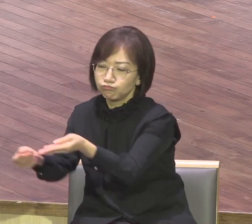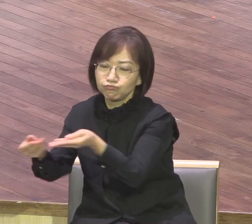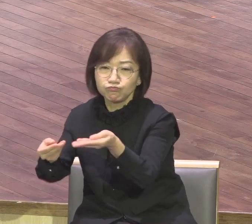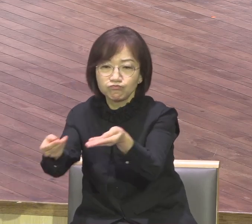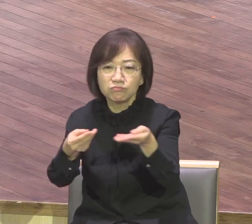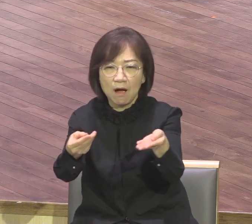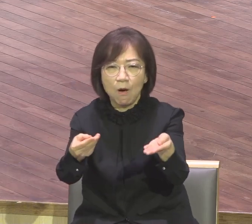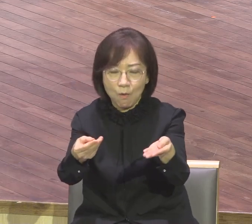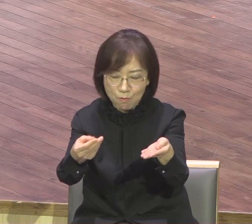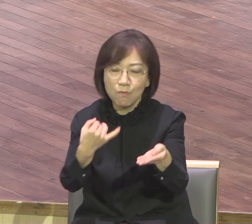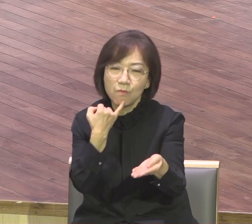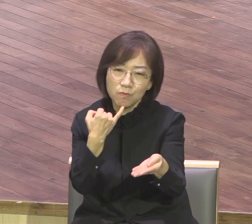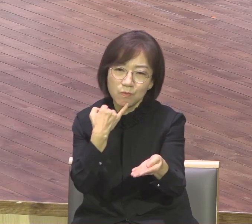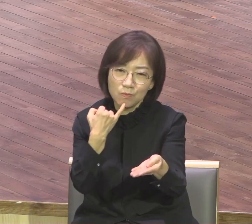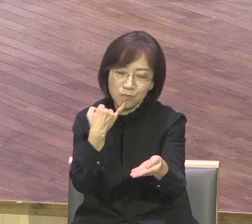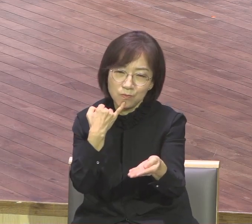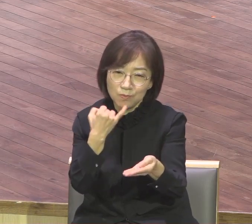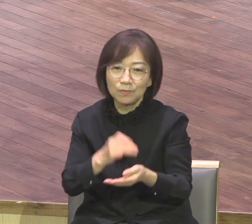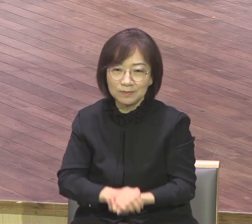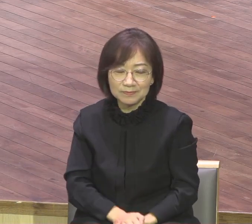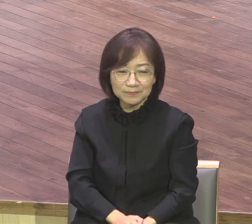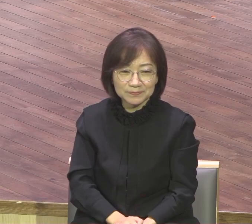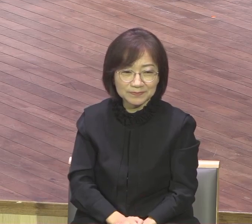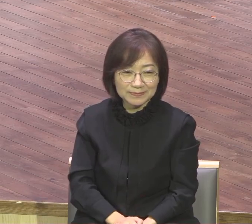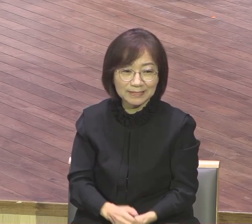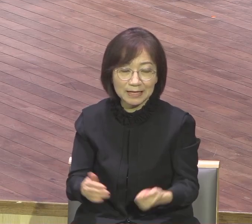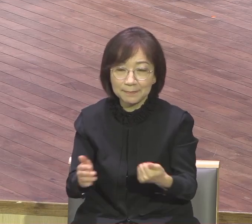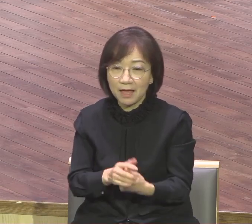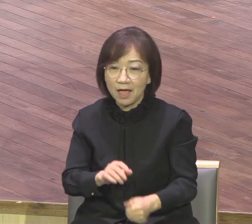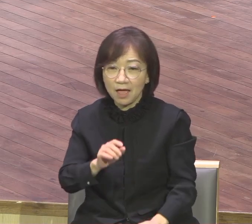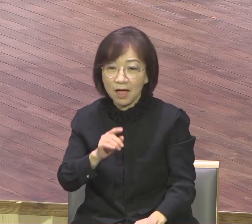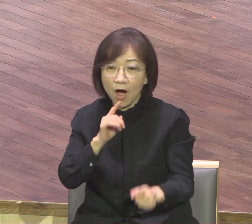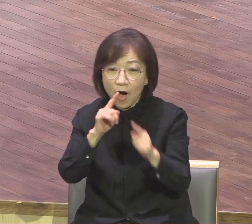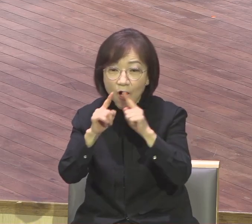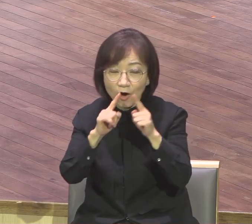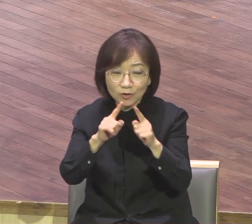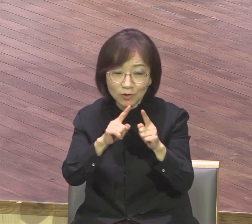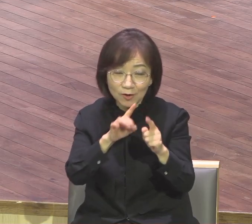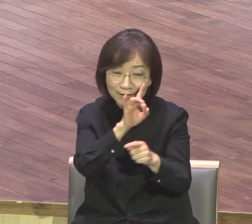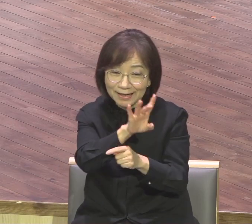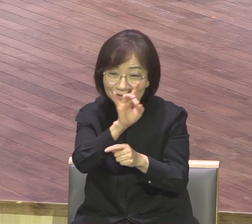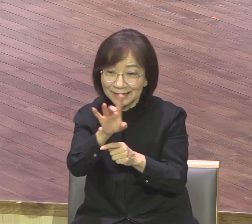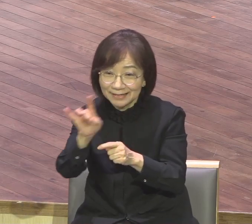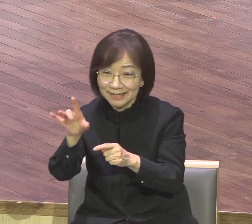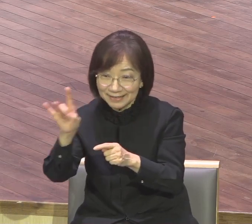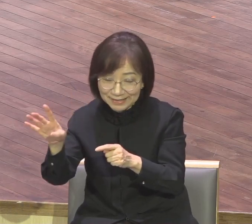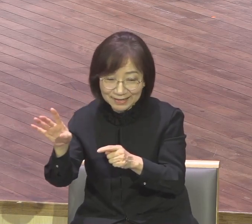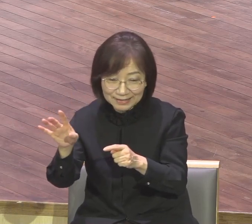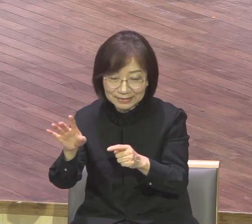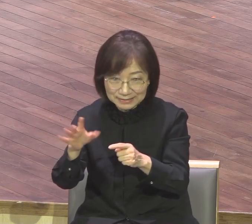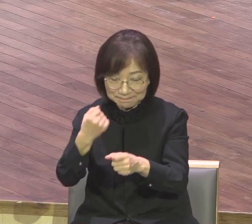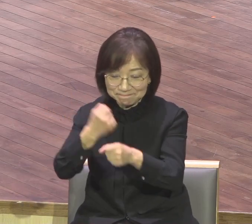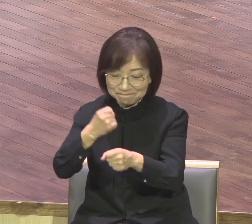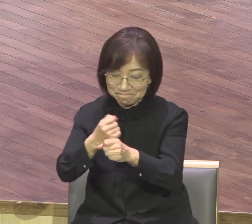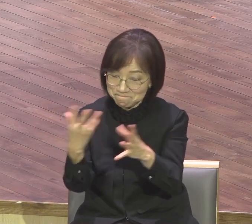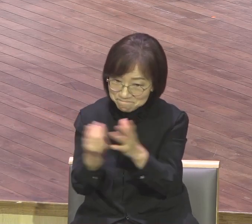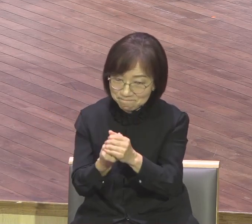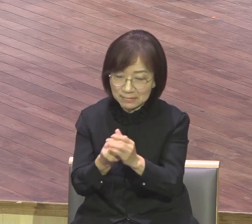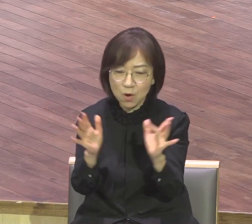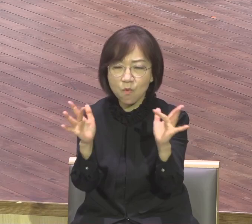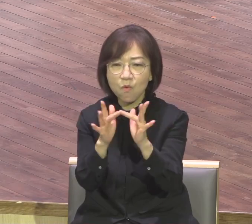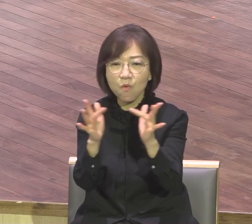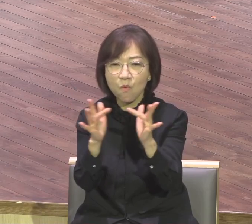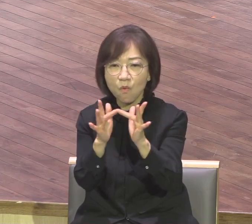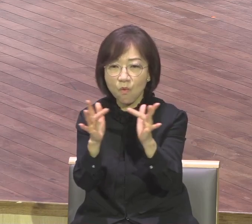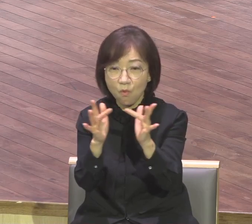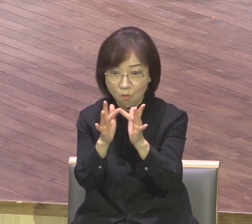de traducción e interpretación. 그래서요 어느 권별로 문서 선교를 만들어서 온라인 시스템을 갖추는